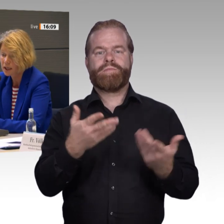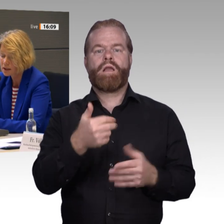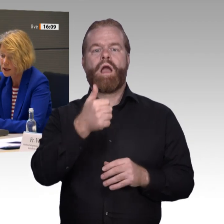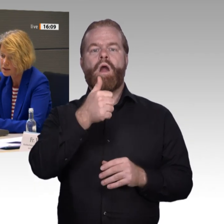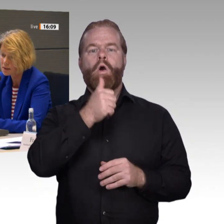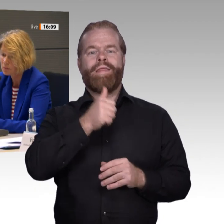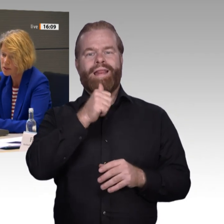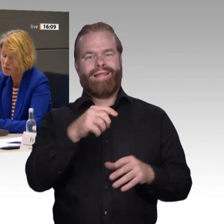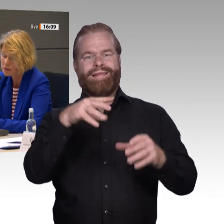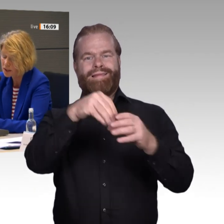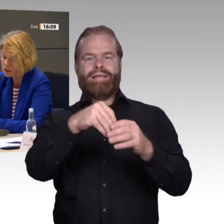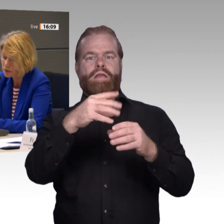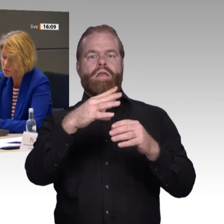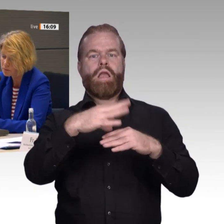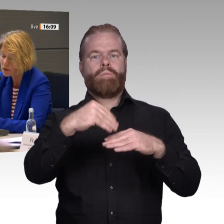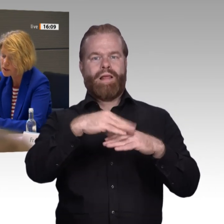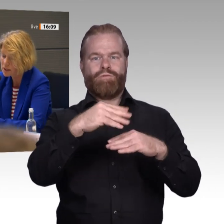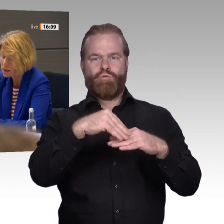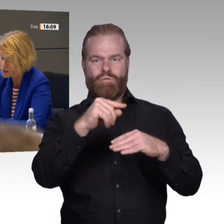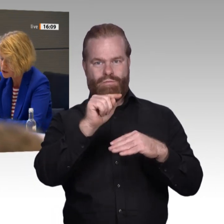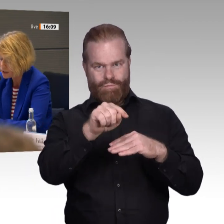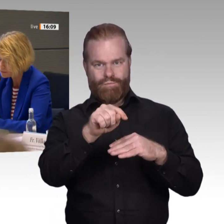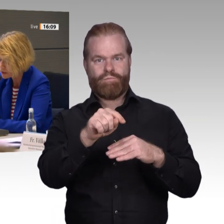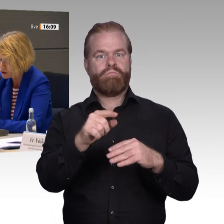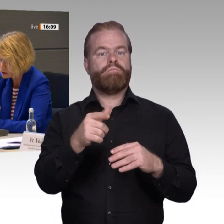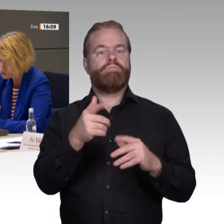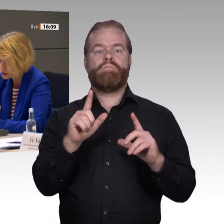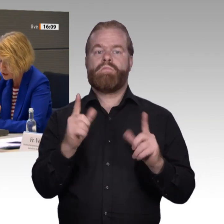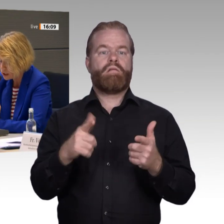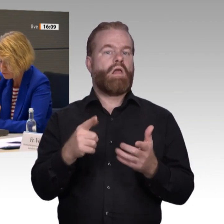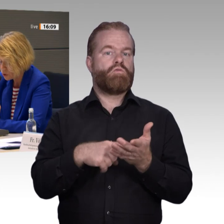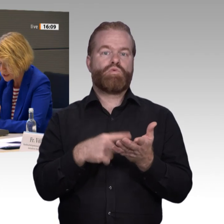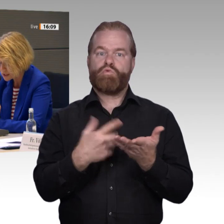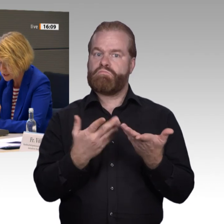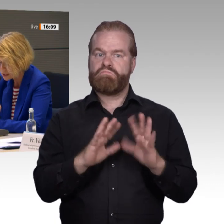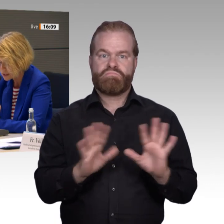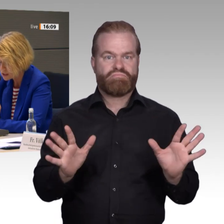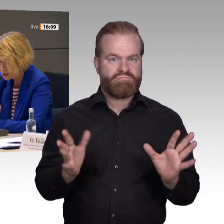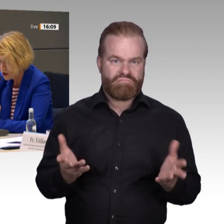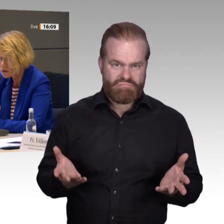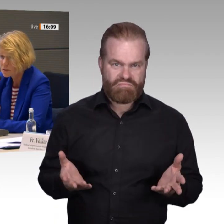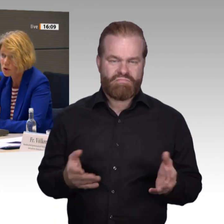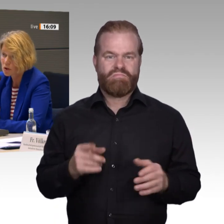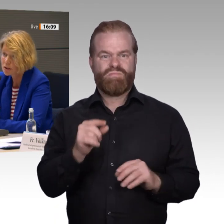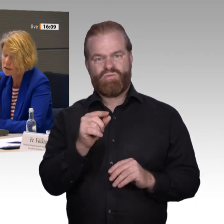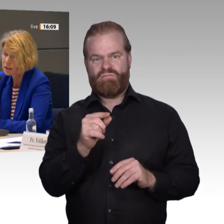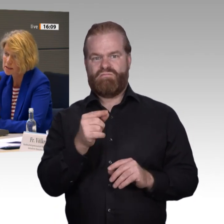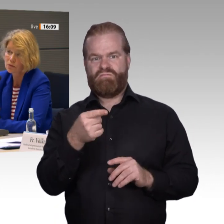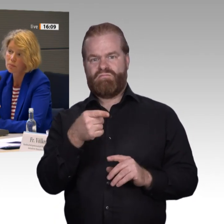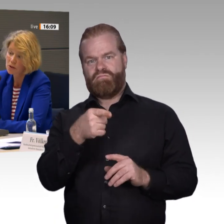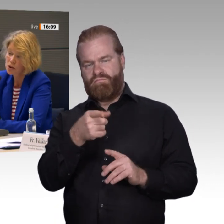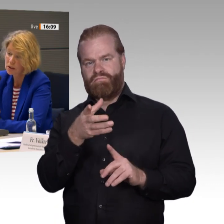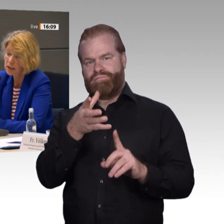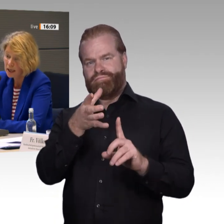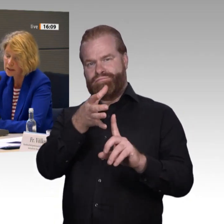werden, die anerkannt sind, beziehungsweise im Berufsbildungsgesetz oder im Handwerkerordnung vorgesehen sind. Und das bedeutet, dass